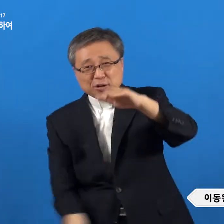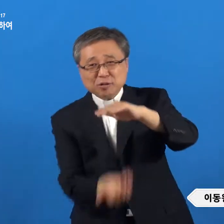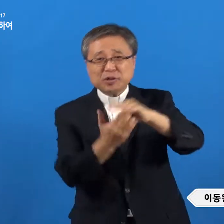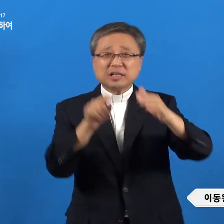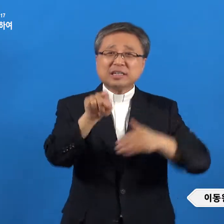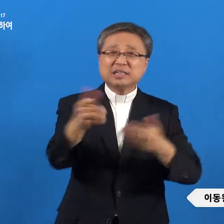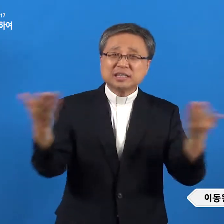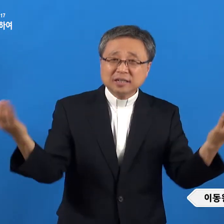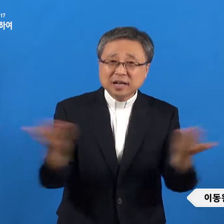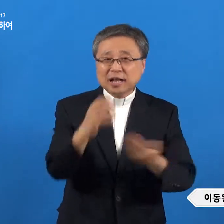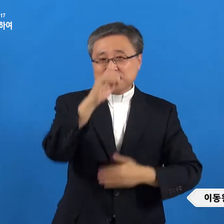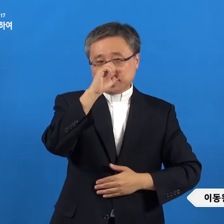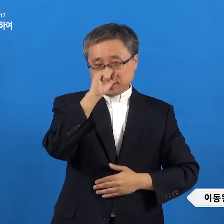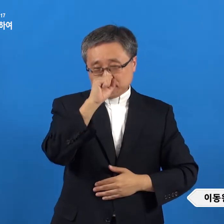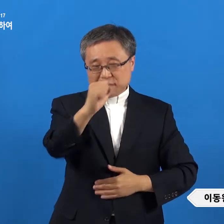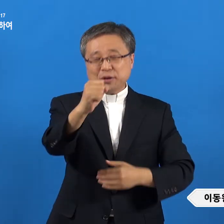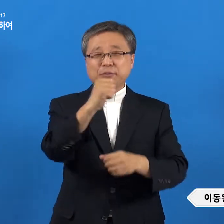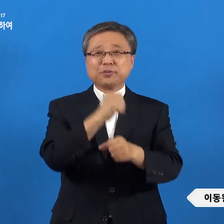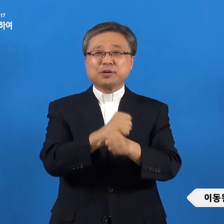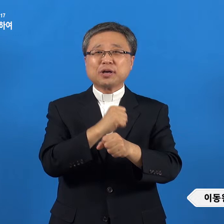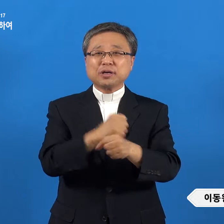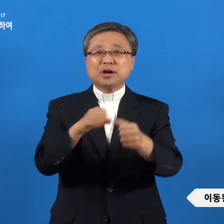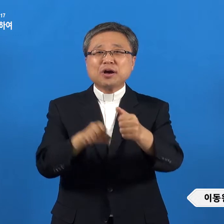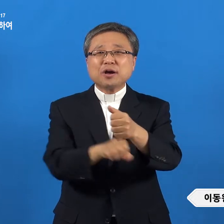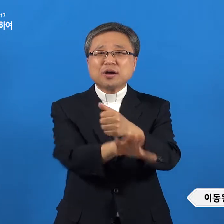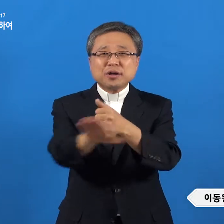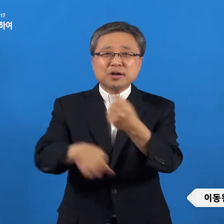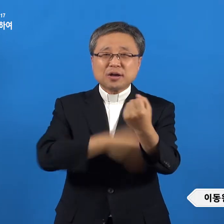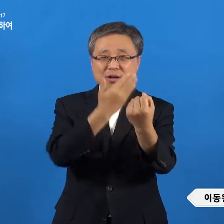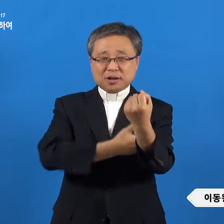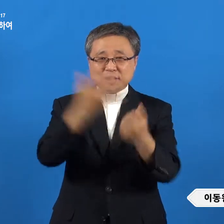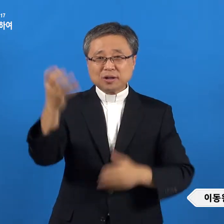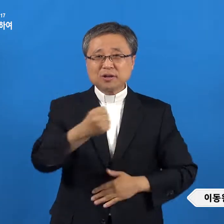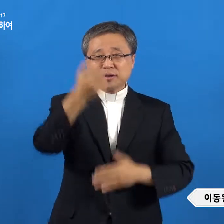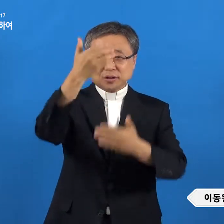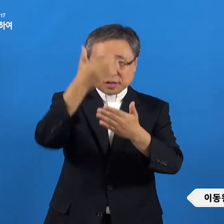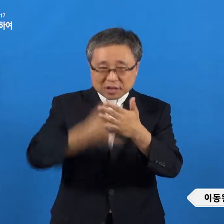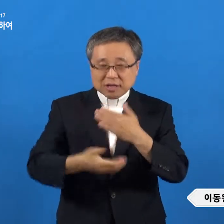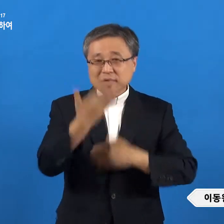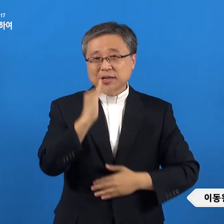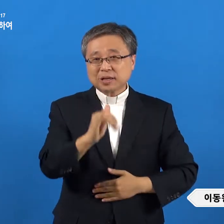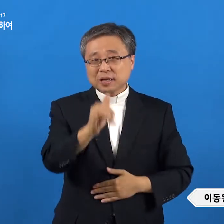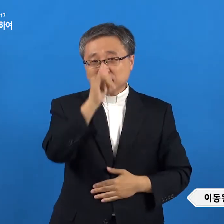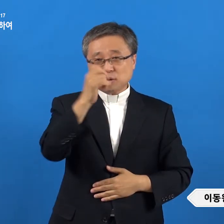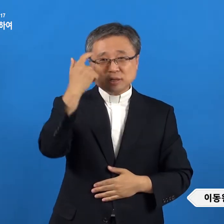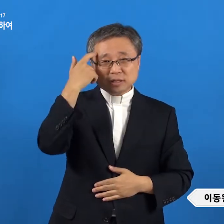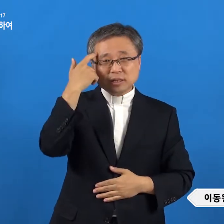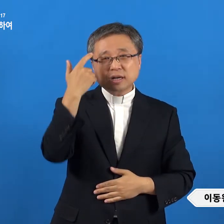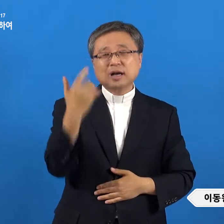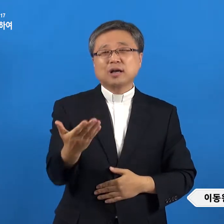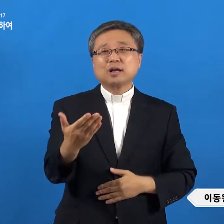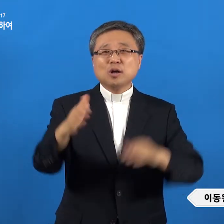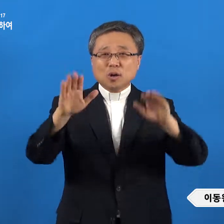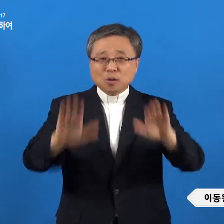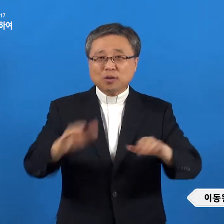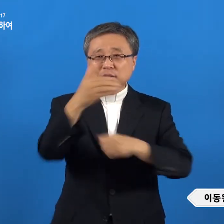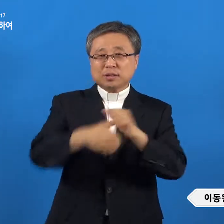일이 선한 영향력으로 남을 수 있을까요? 오늘 성경은 이렇게